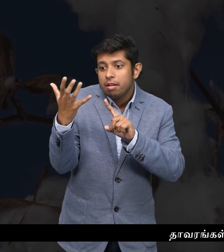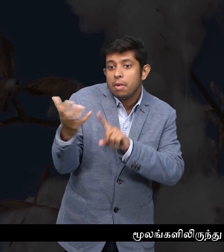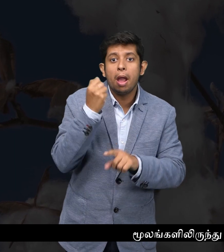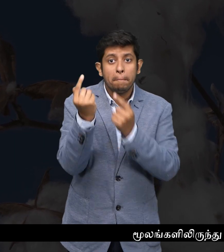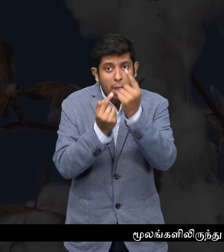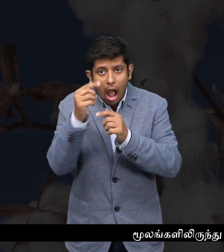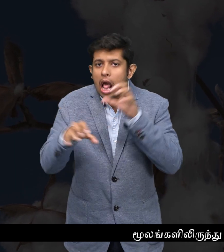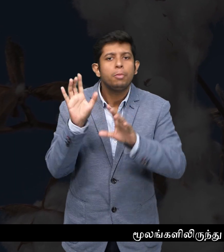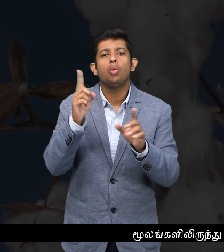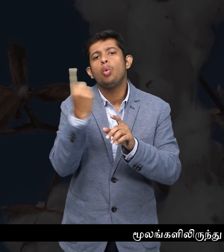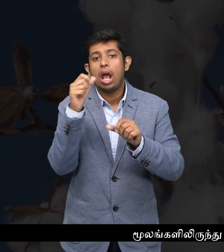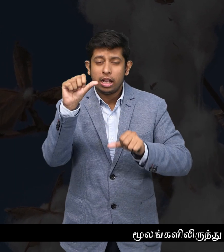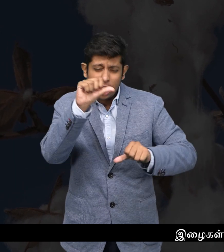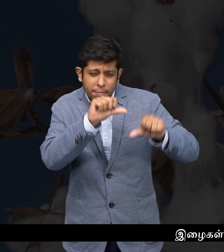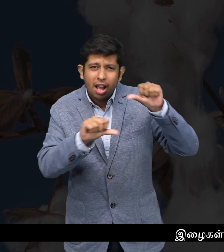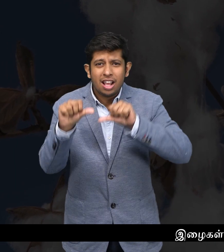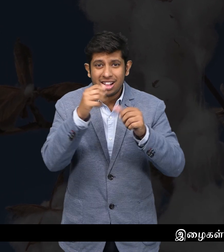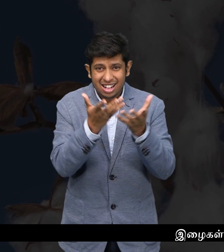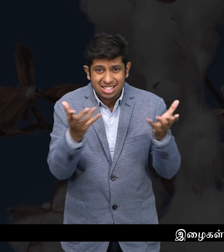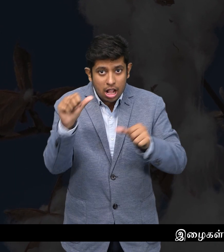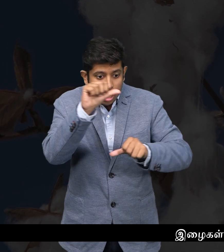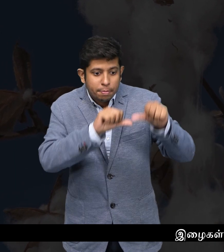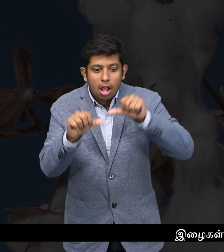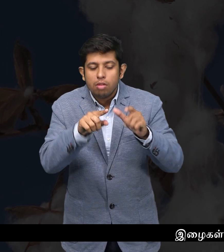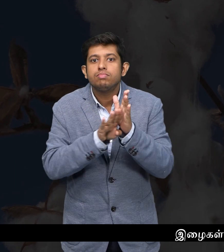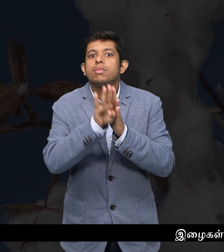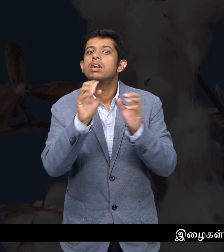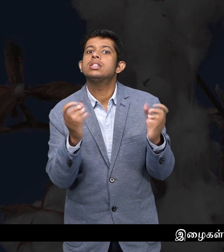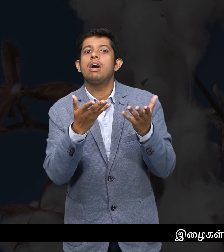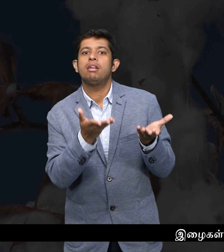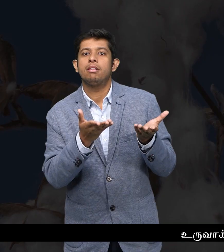பொருட்களிலிருந்து தயாரிக்கப்பட்ட இழைகள் உருவாக்கப்பட்டுள்ளன.